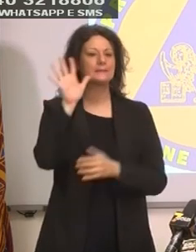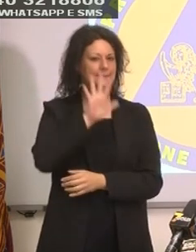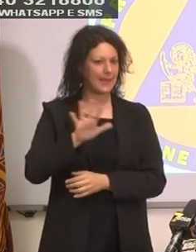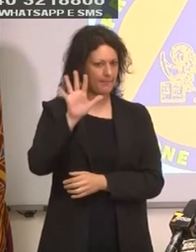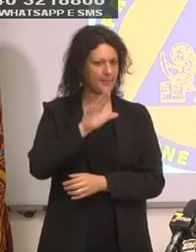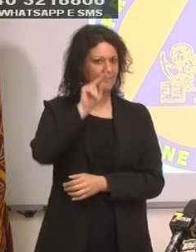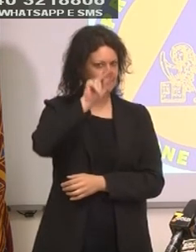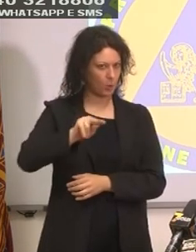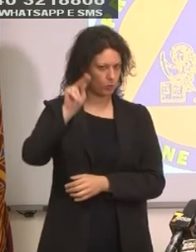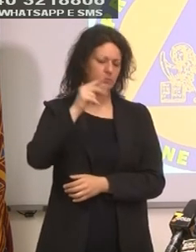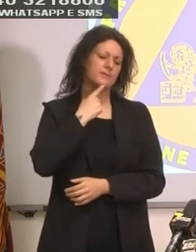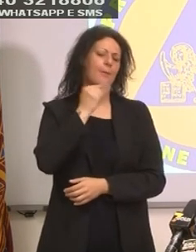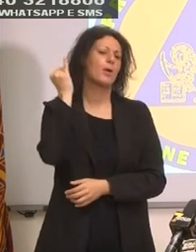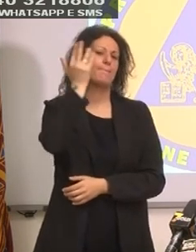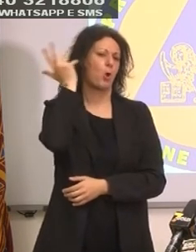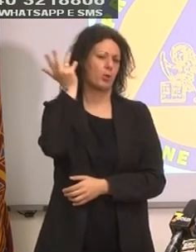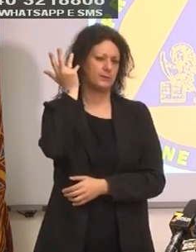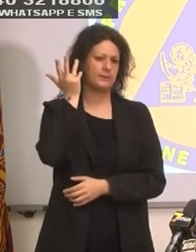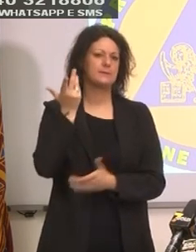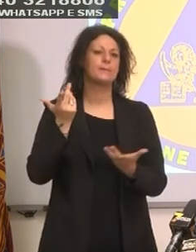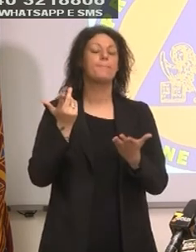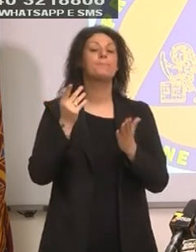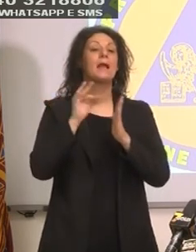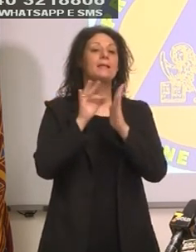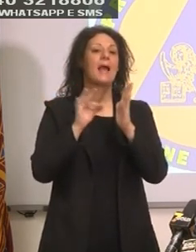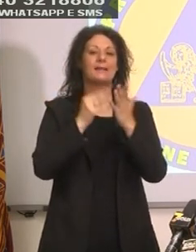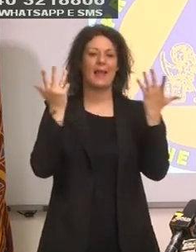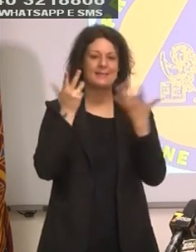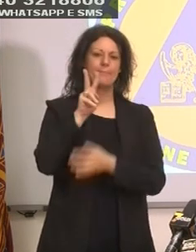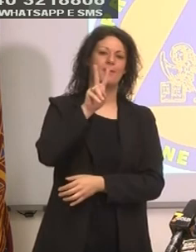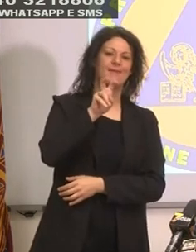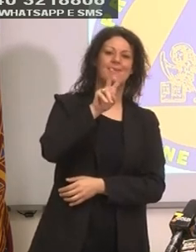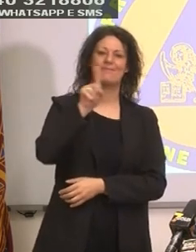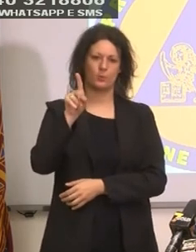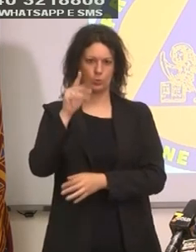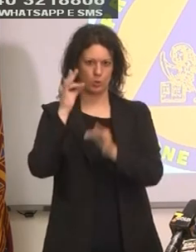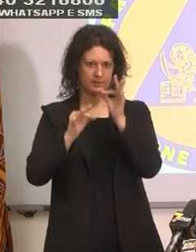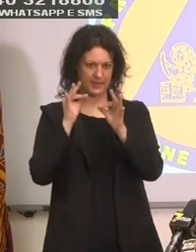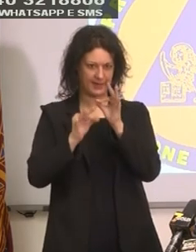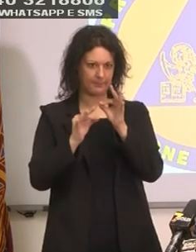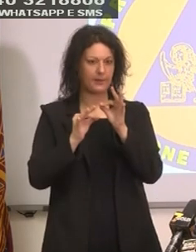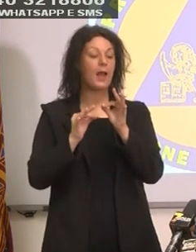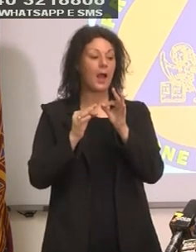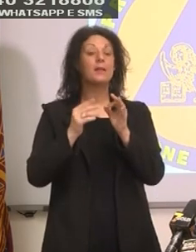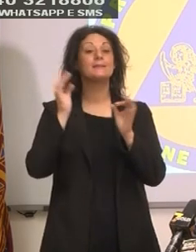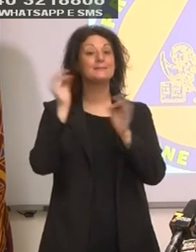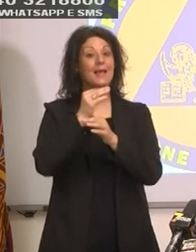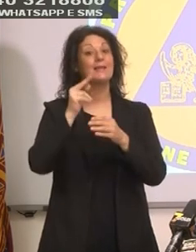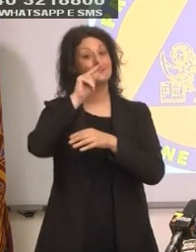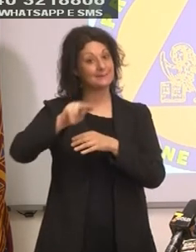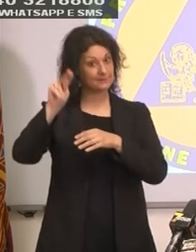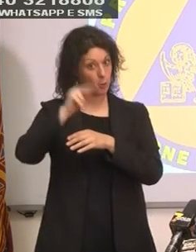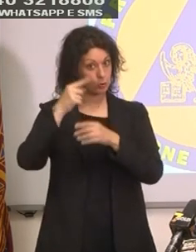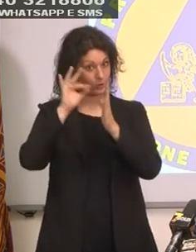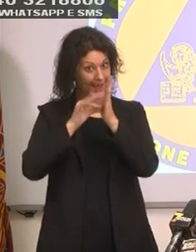dire. Perfetto, ipotizziamo, lo sapremo fra pochissime ore, a quel punto apre le scuole il 14 o no? Sì, si aprono,